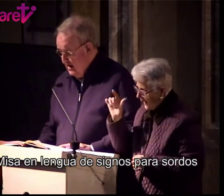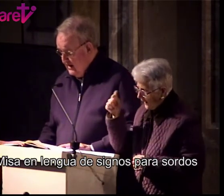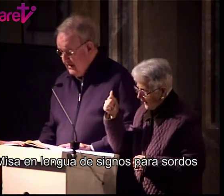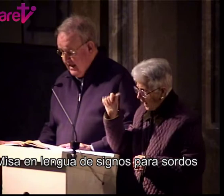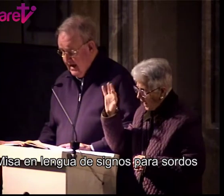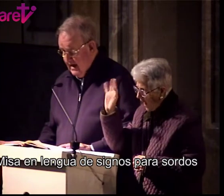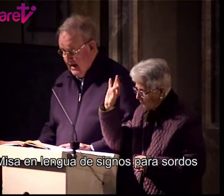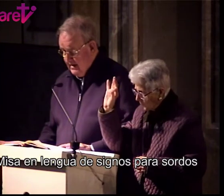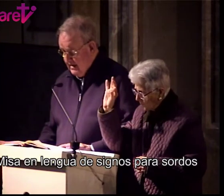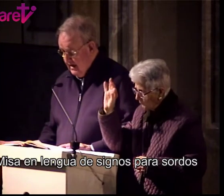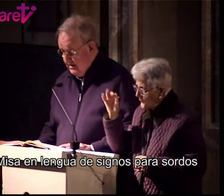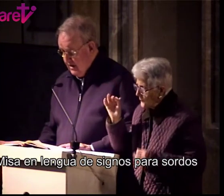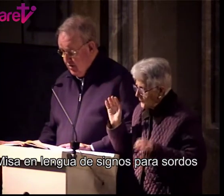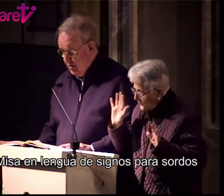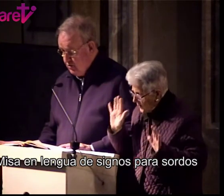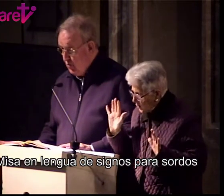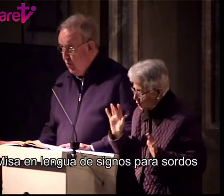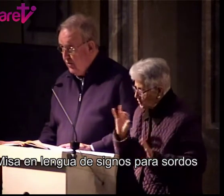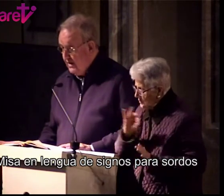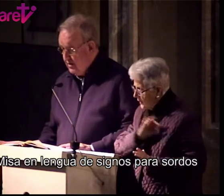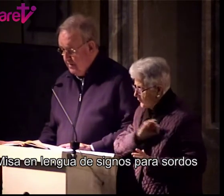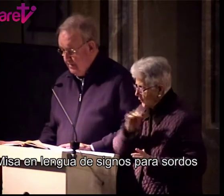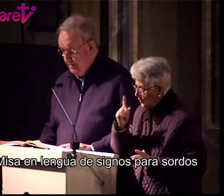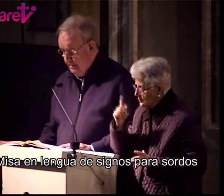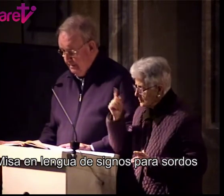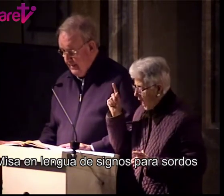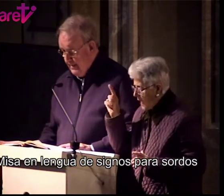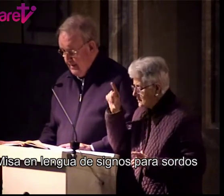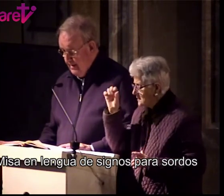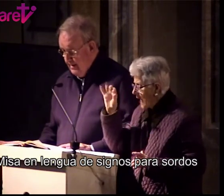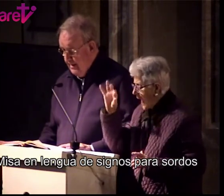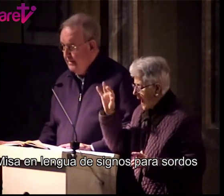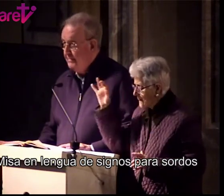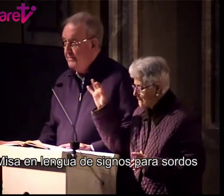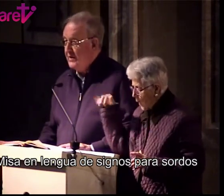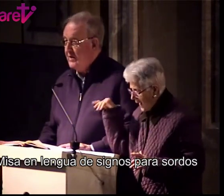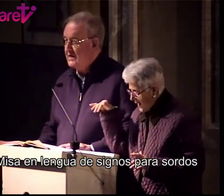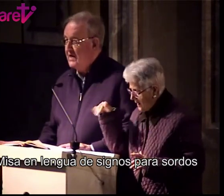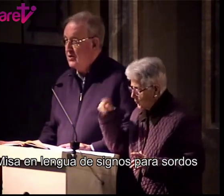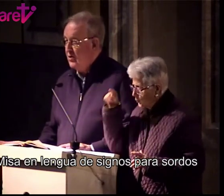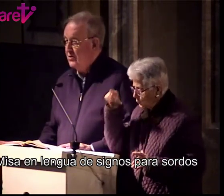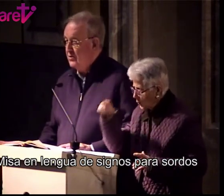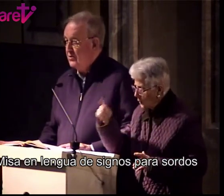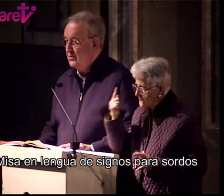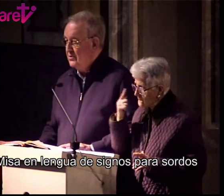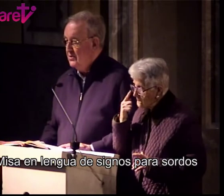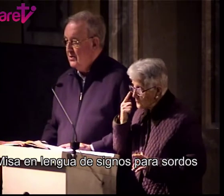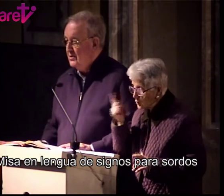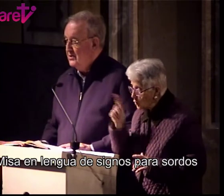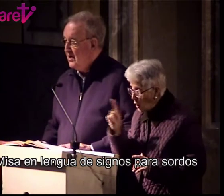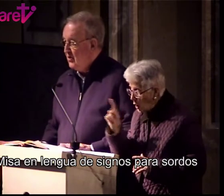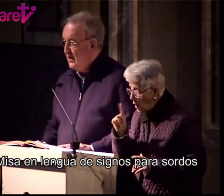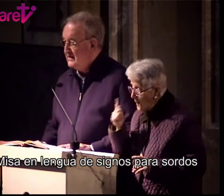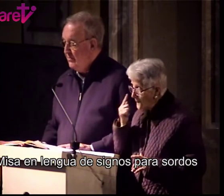está ante el Señor su ungido. Pero el Señor dijo a Samuel: